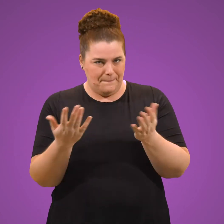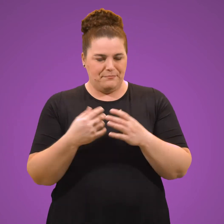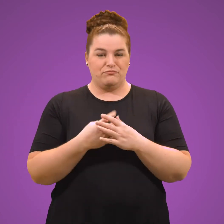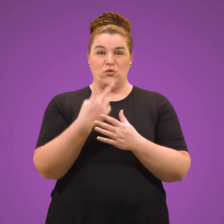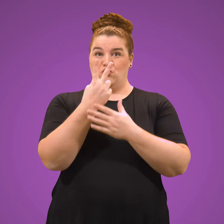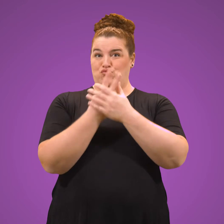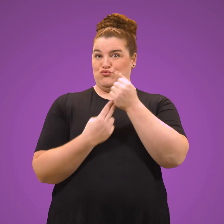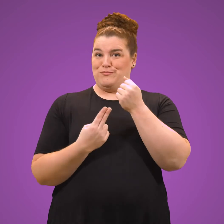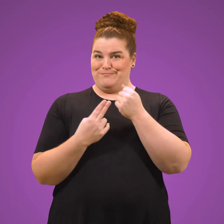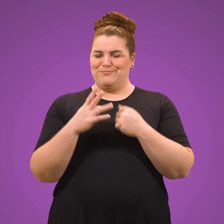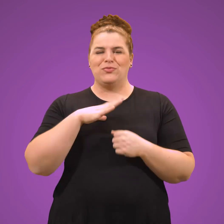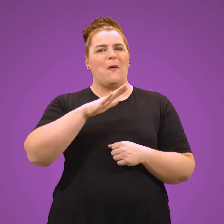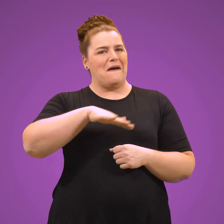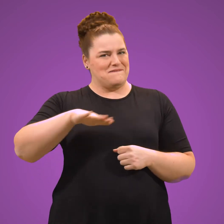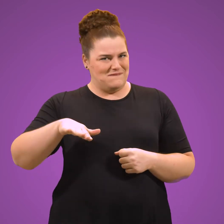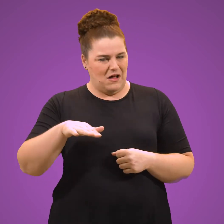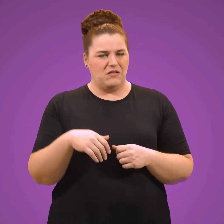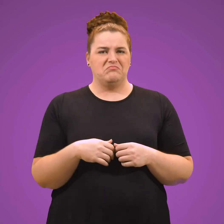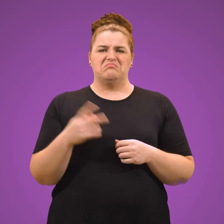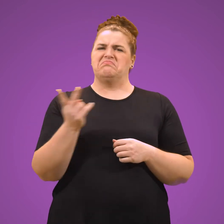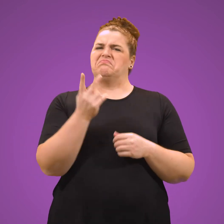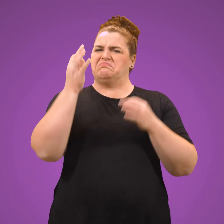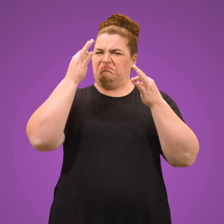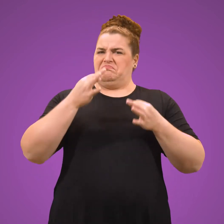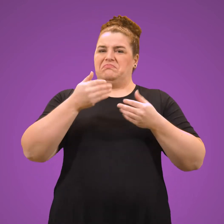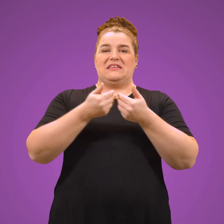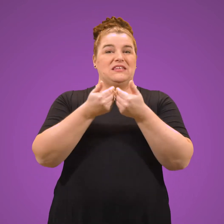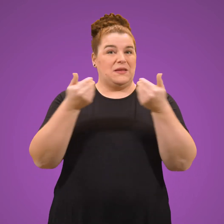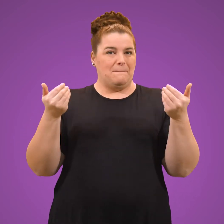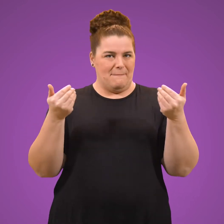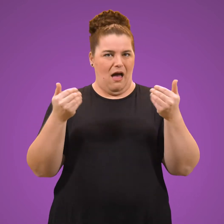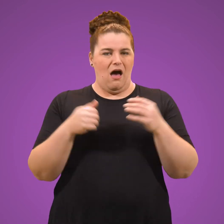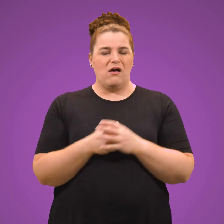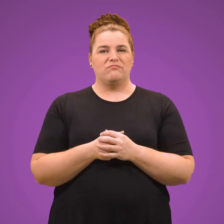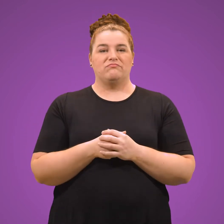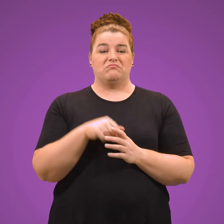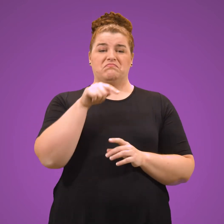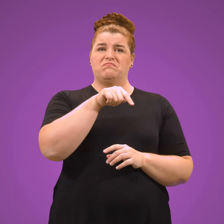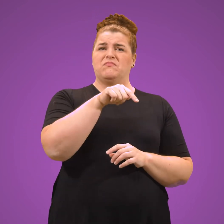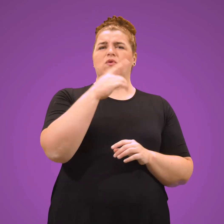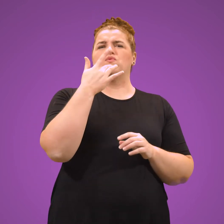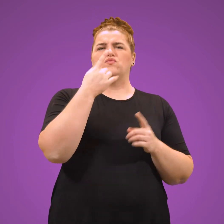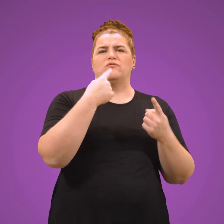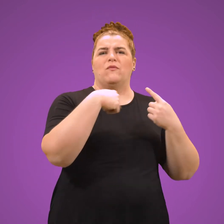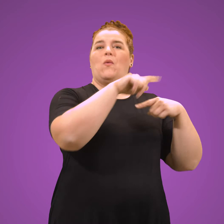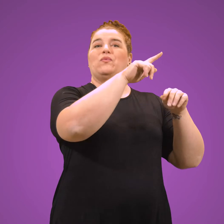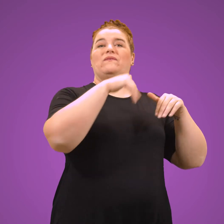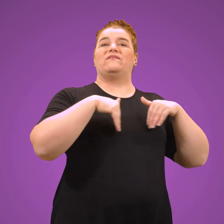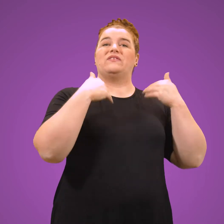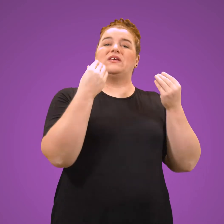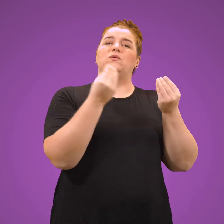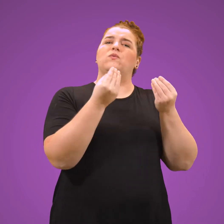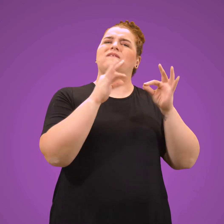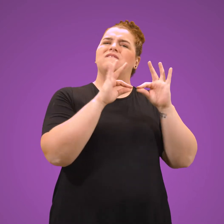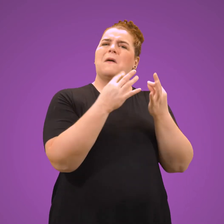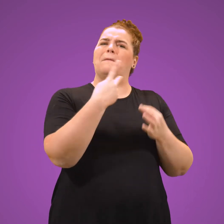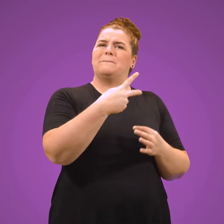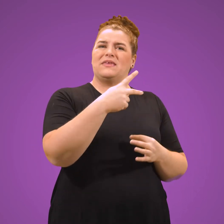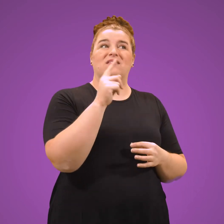Un autre exemple ici, nous avons un couple qui ont des enfants. Le couple se sépare et un des deux parents veut retourner à